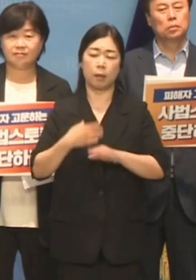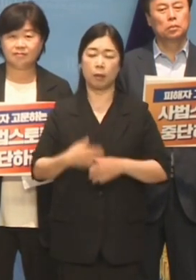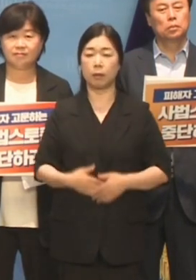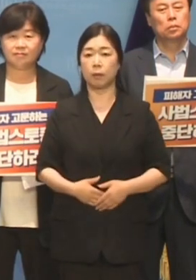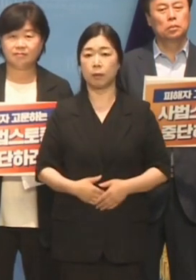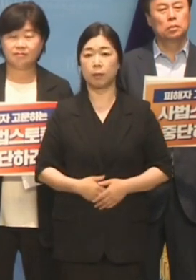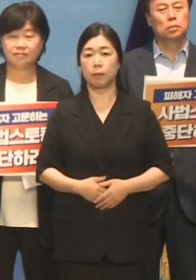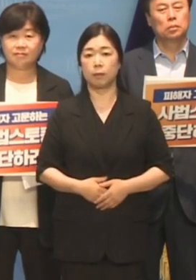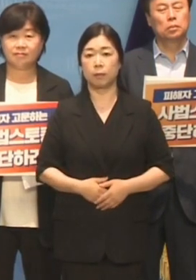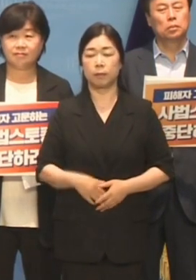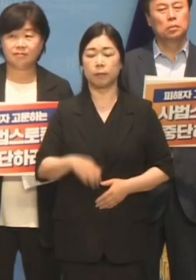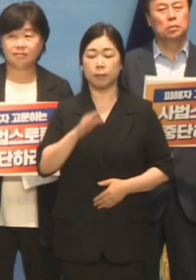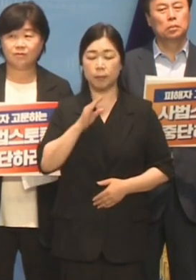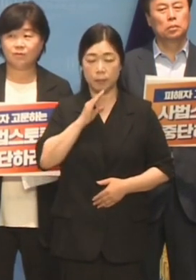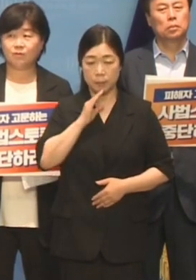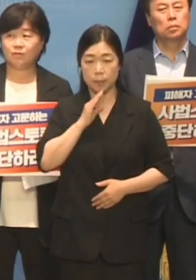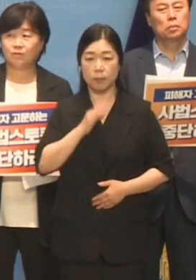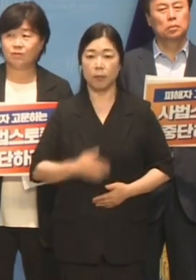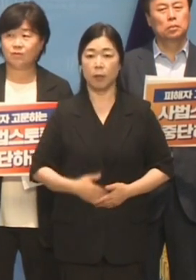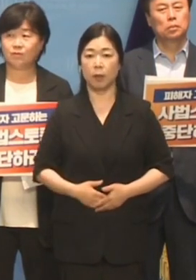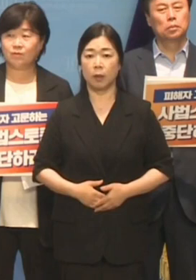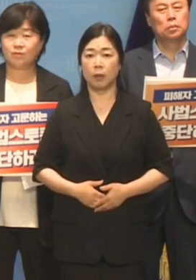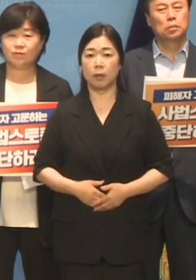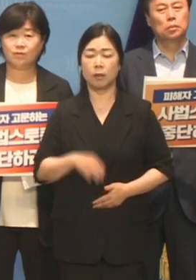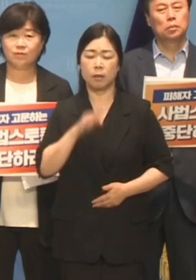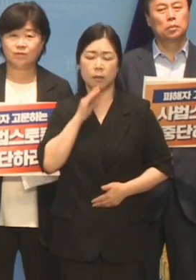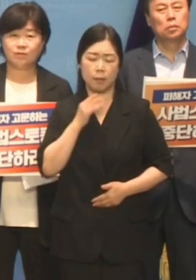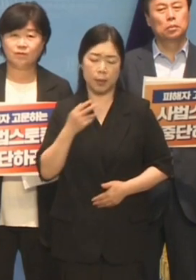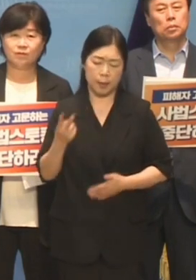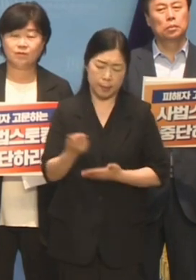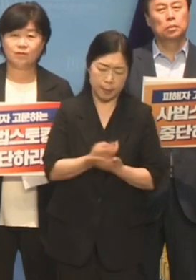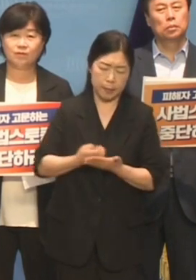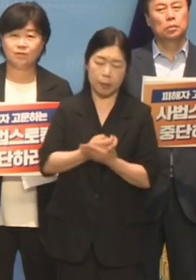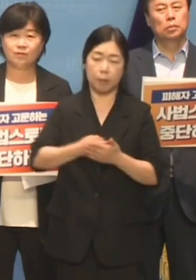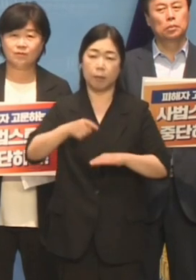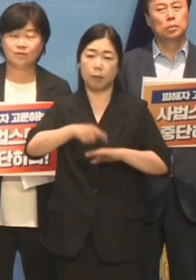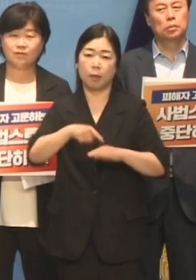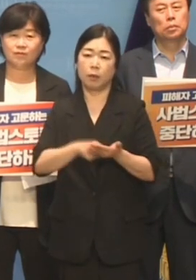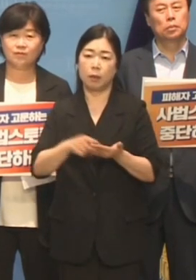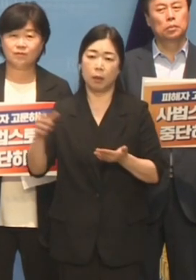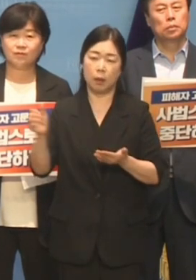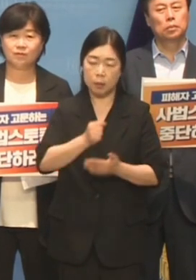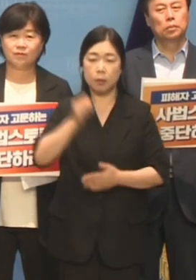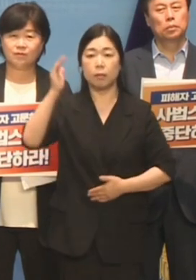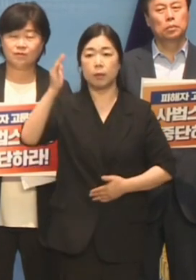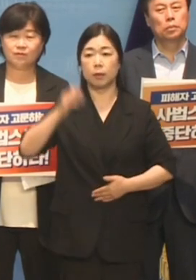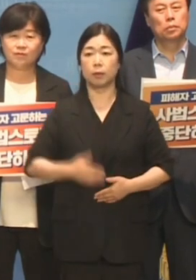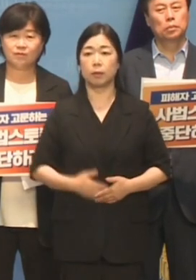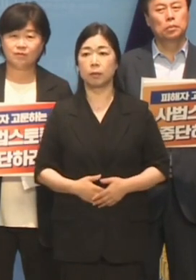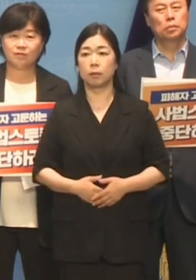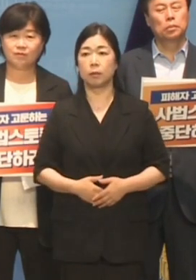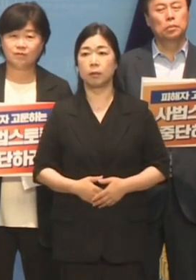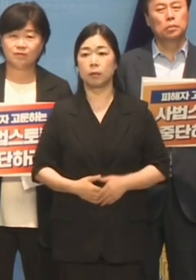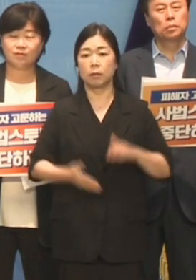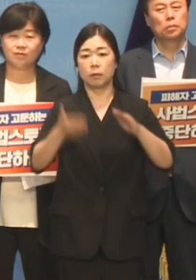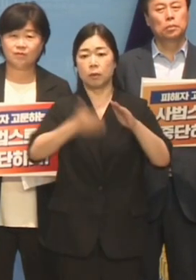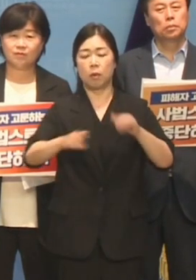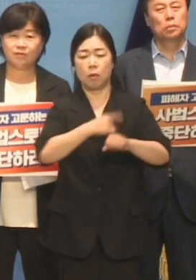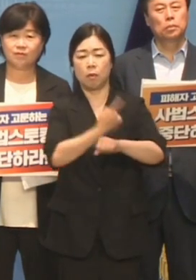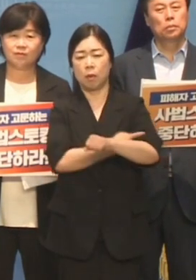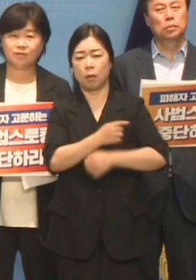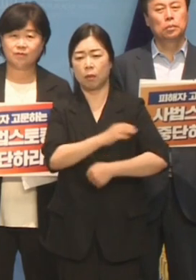말씀했습니다. 정말 피를 토하는 심정으로 말씀하신 것입니다. 공권력에